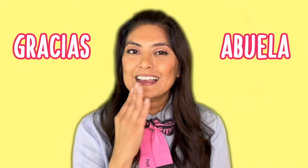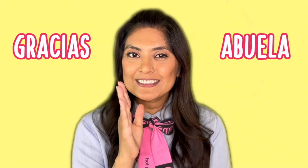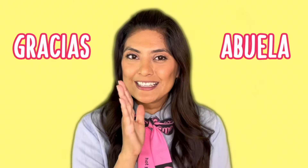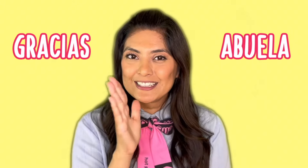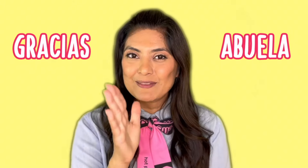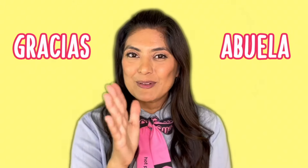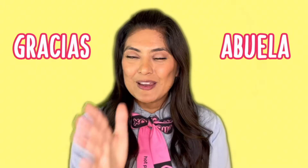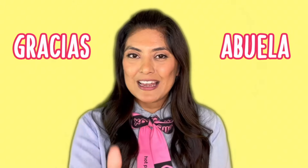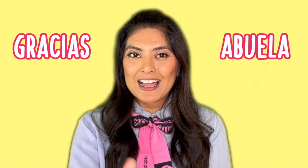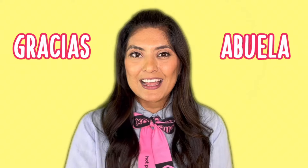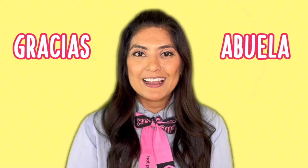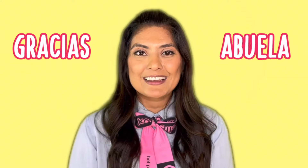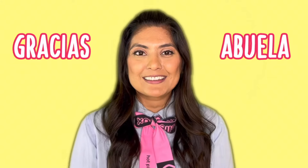Gracias, abuela.